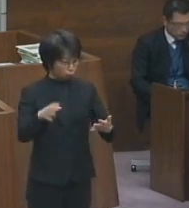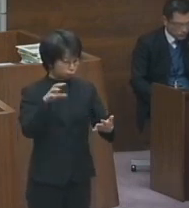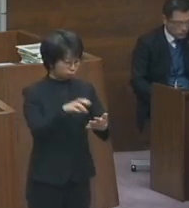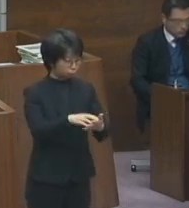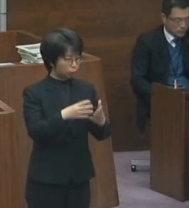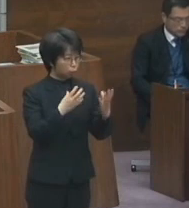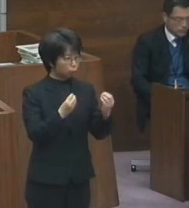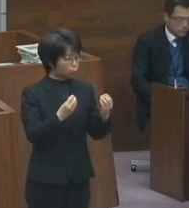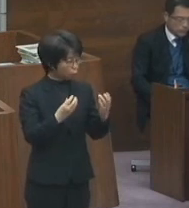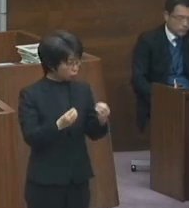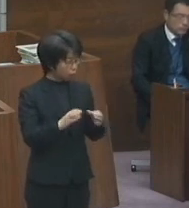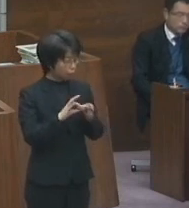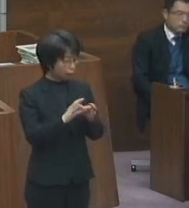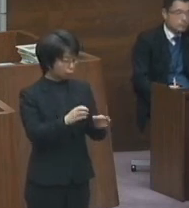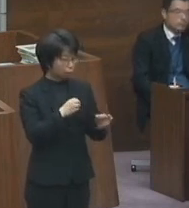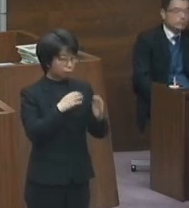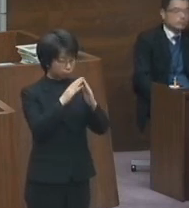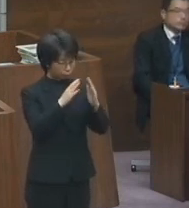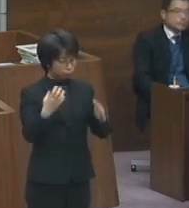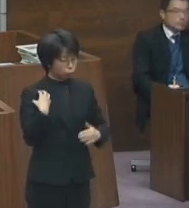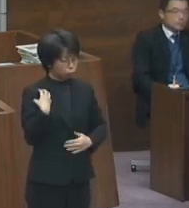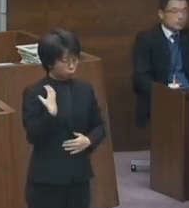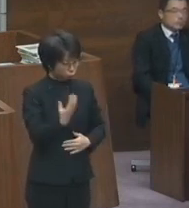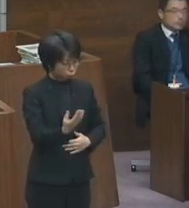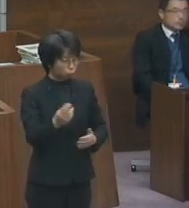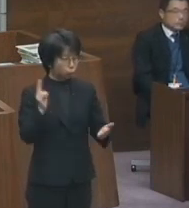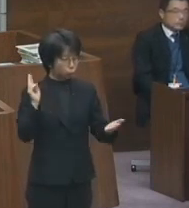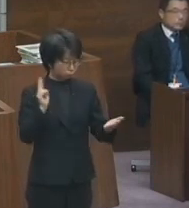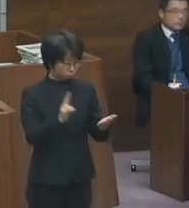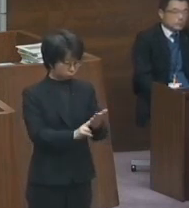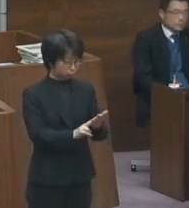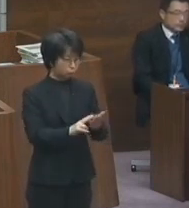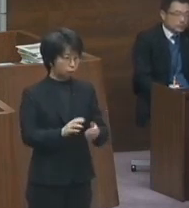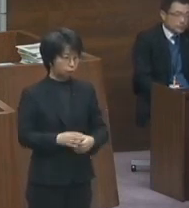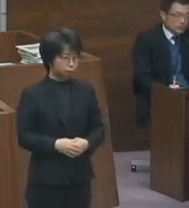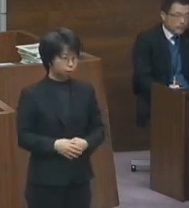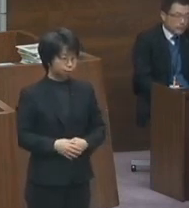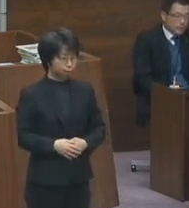ぞれ関係委員会に付託することに決しました。